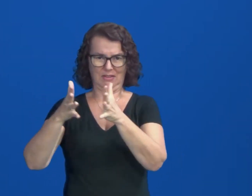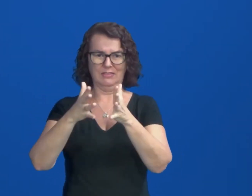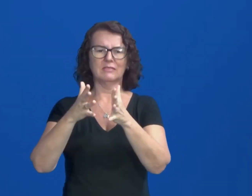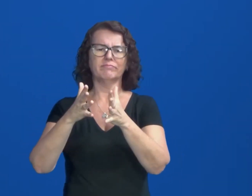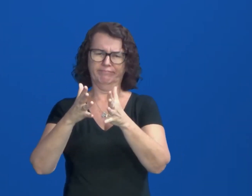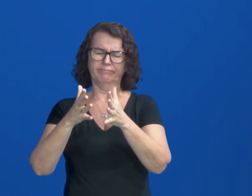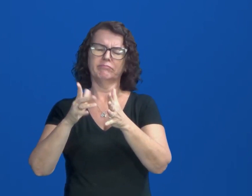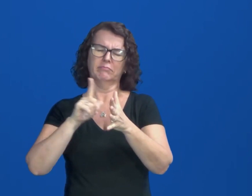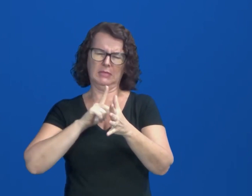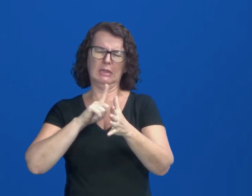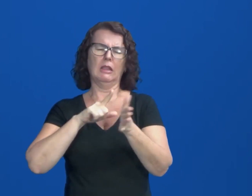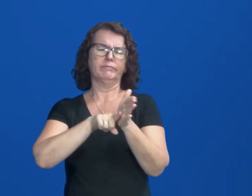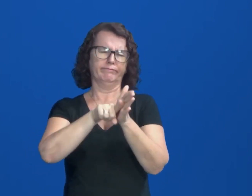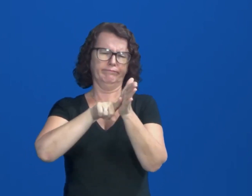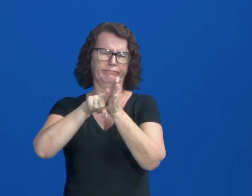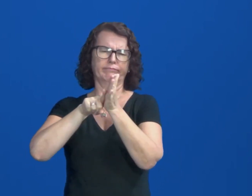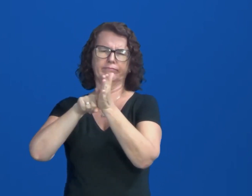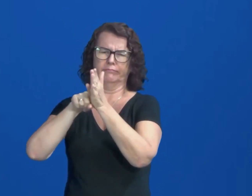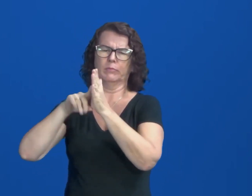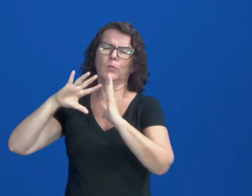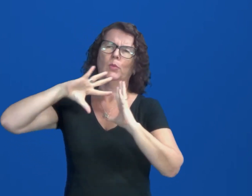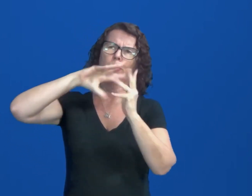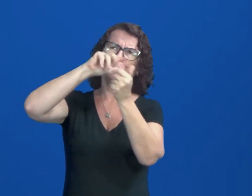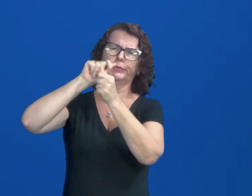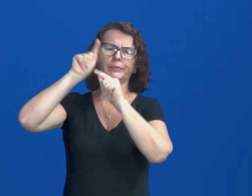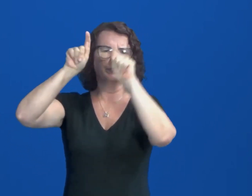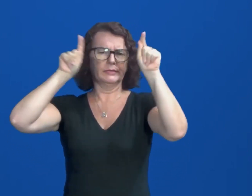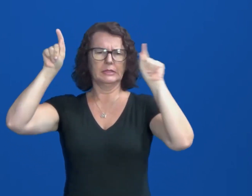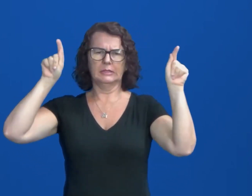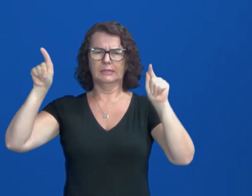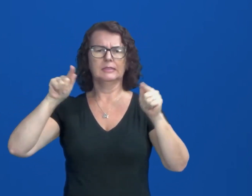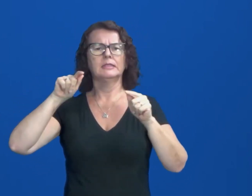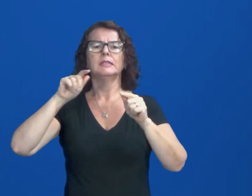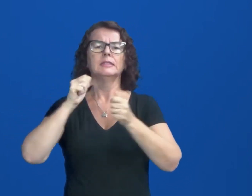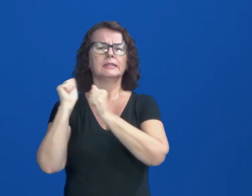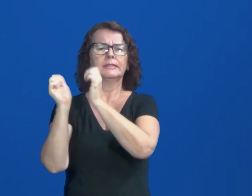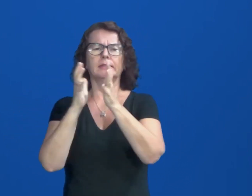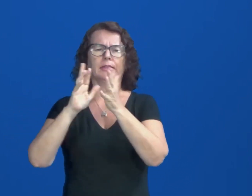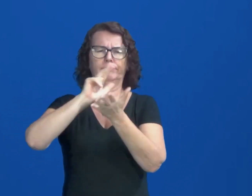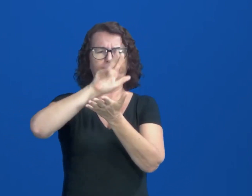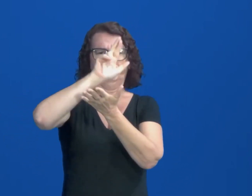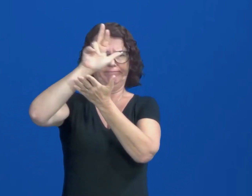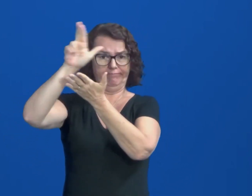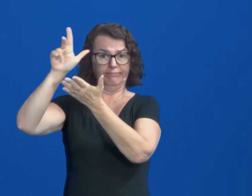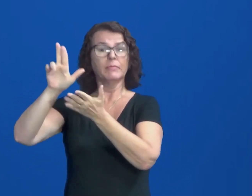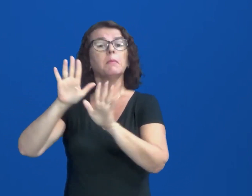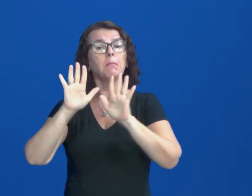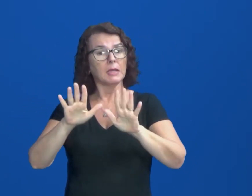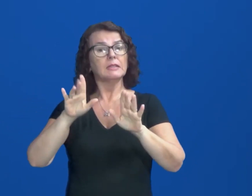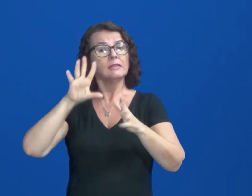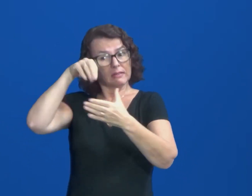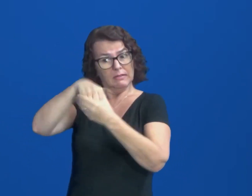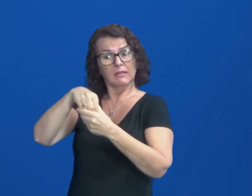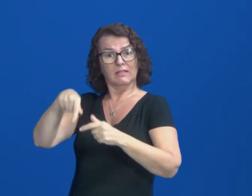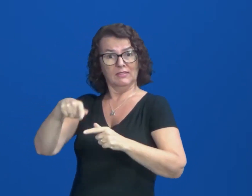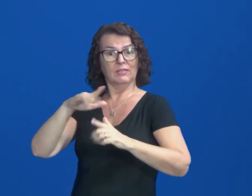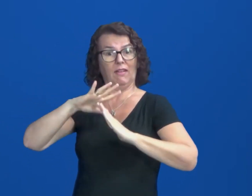sinais? Temos pesquisas mundo afora, nas diversas línguas de sinais, sim, e também aqui da língua brasileira